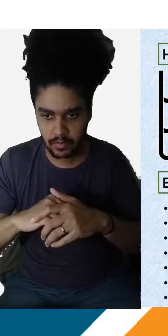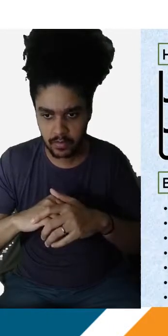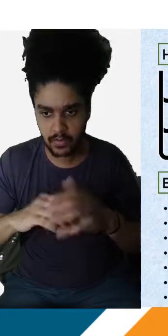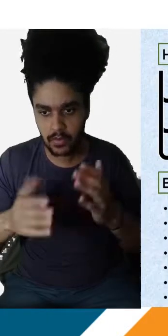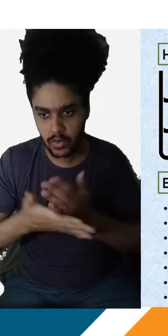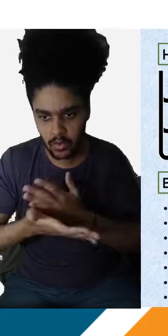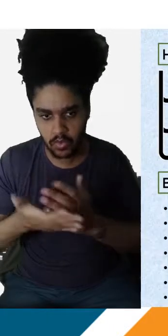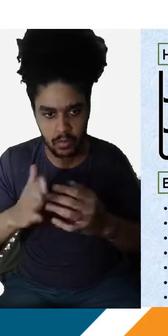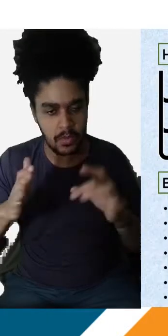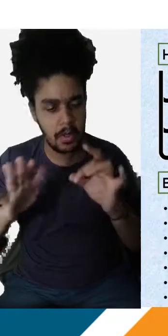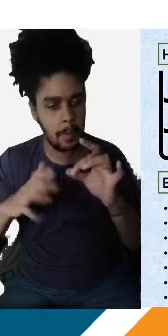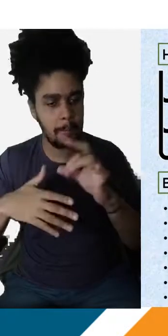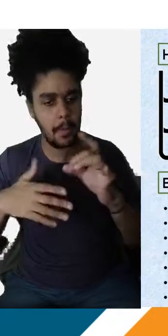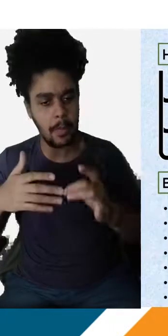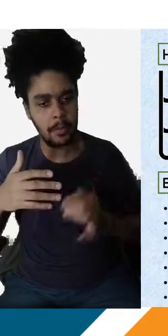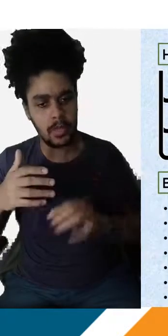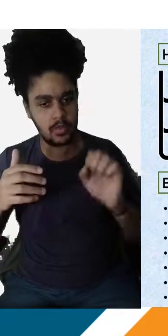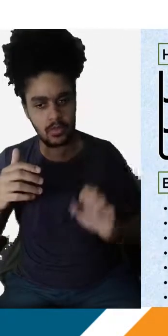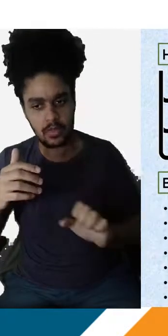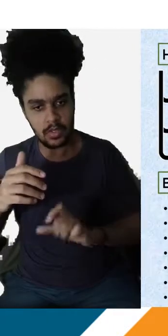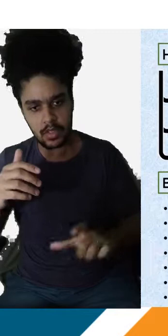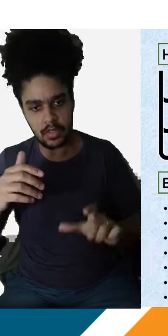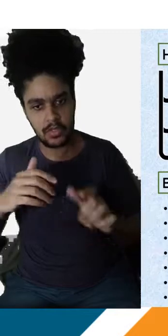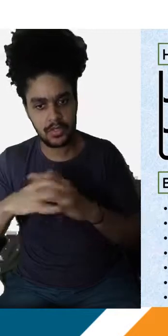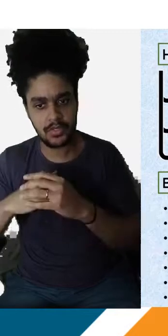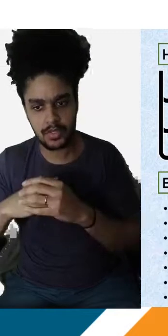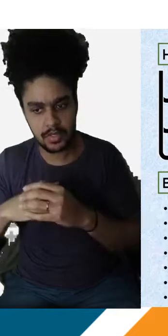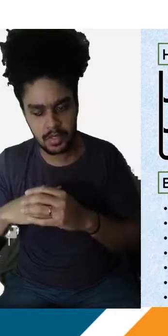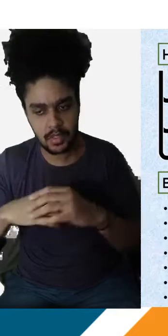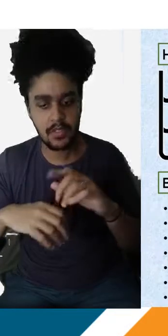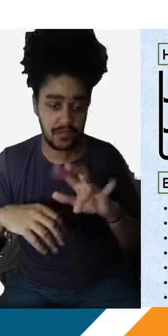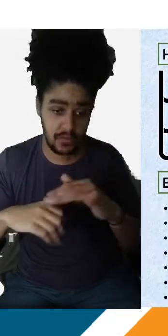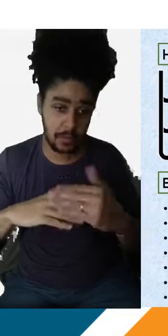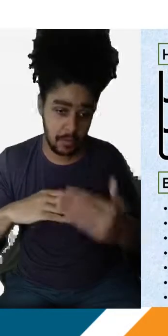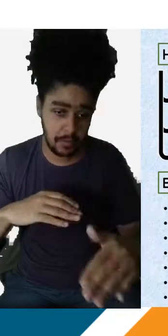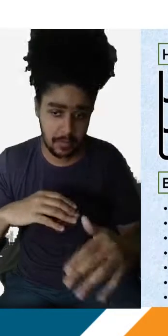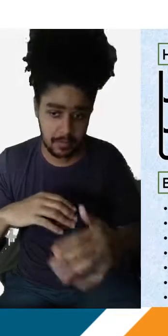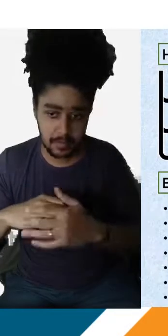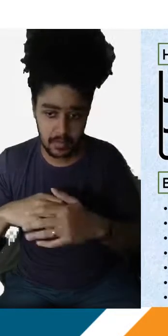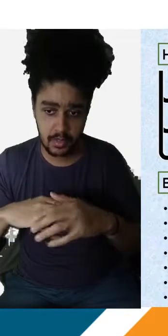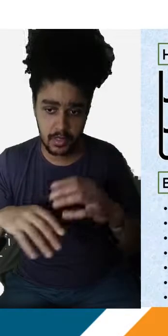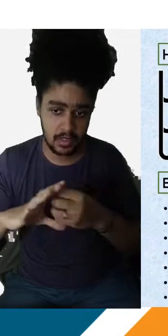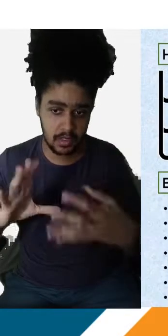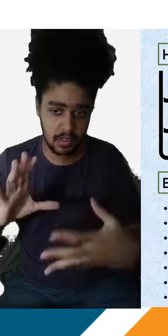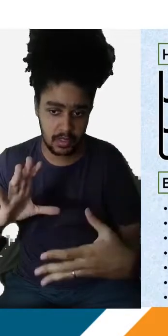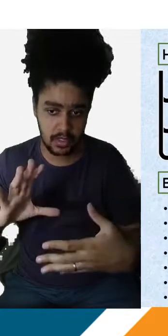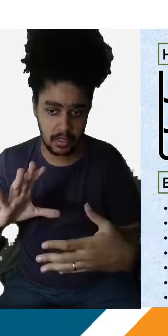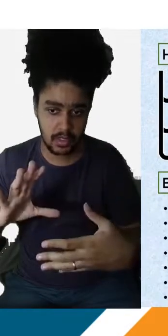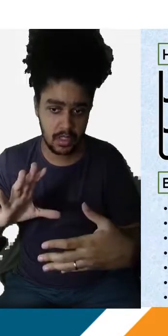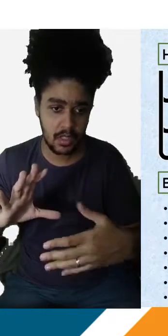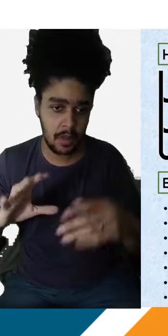do sudeste, da região sudeste e do extremo norte. E por isso caracterizando o predomínio de rios